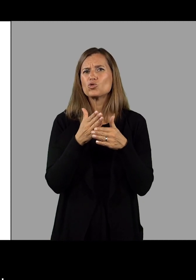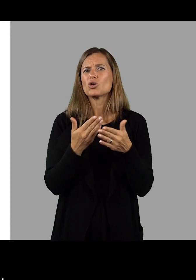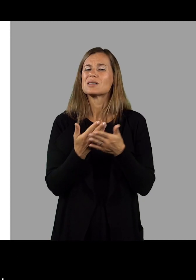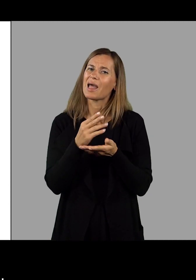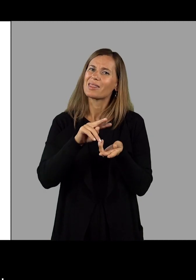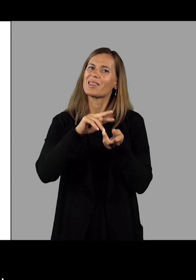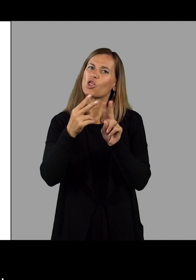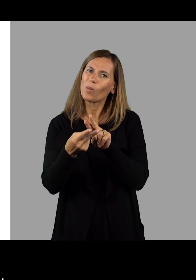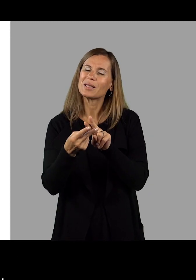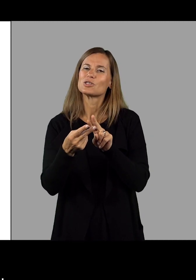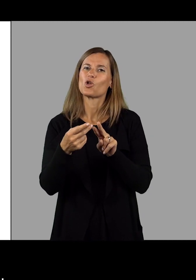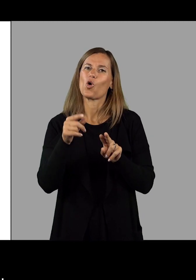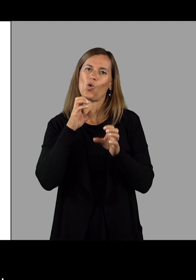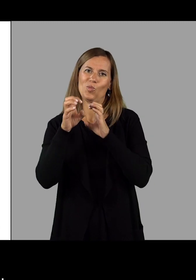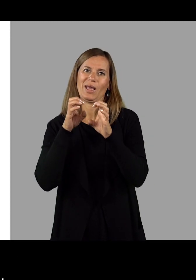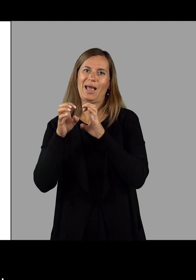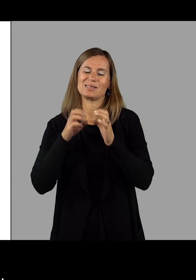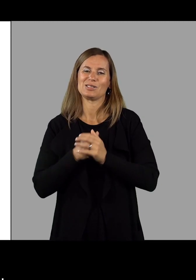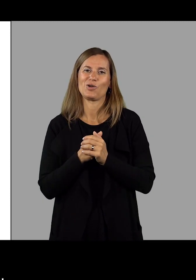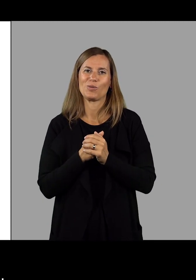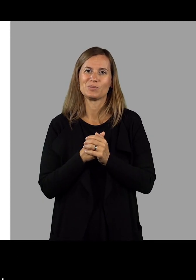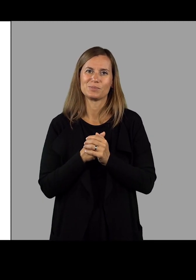pripomoček za nadomestno komunikacijo.